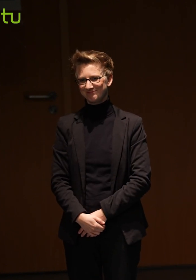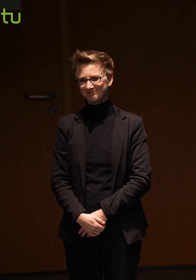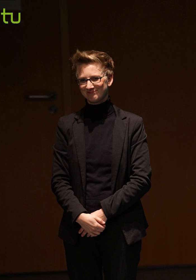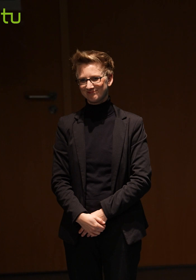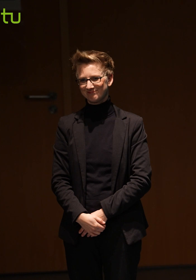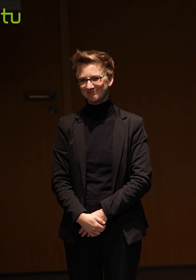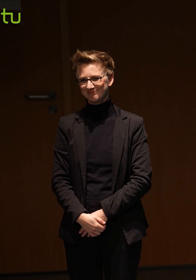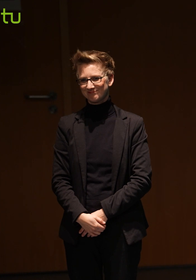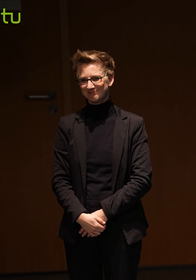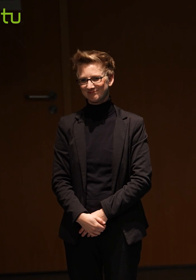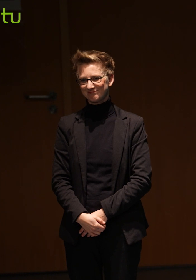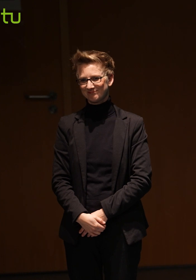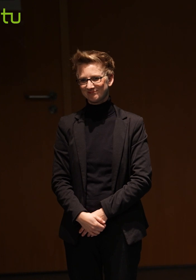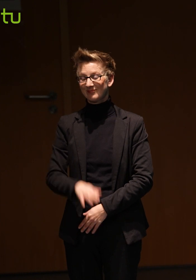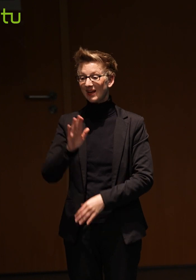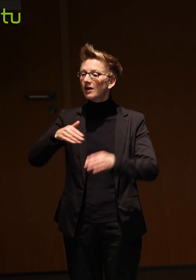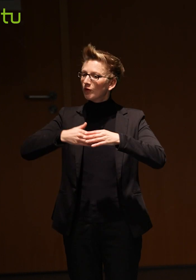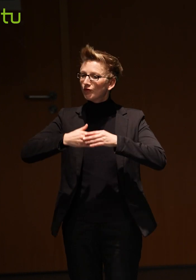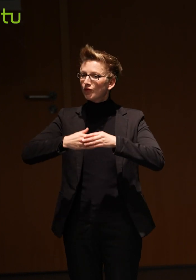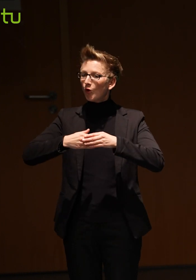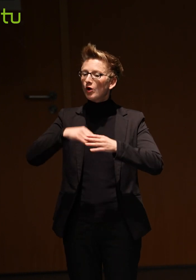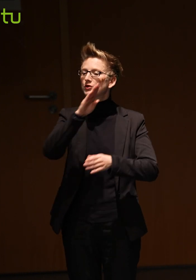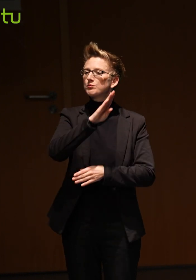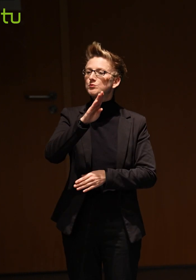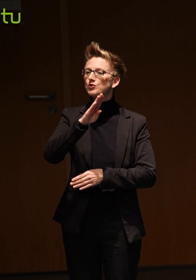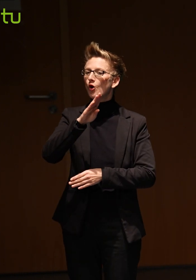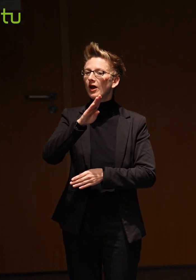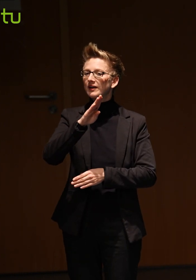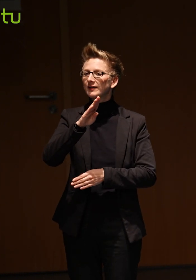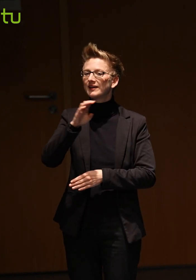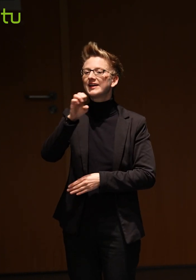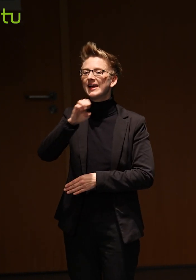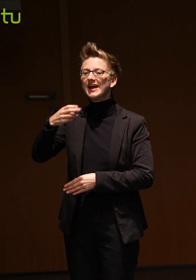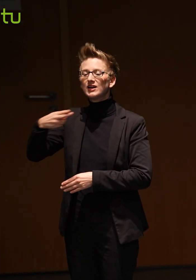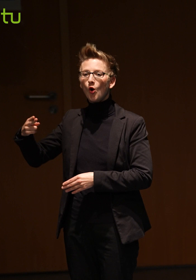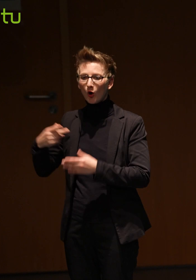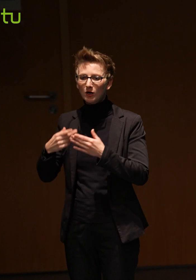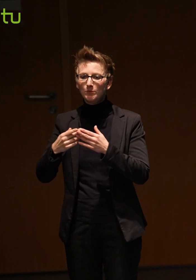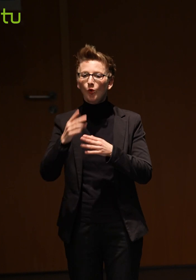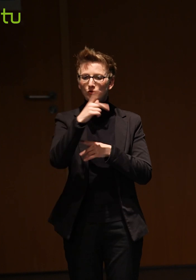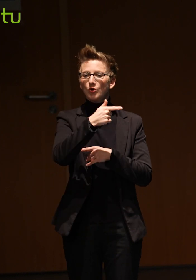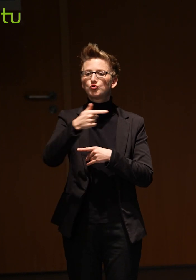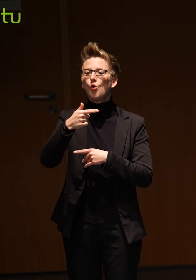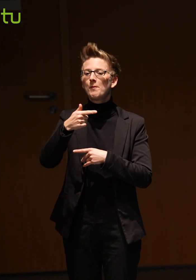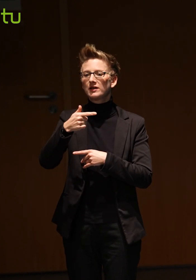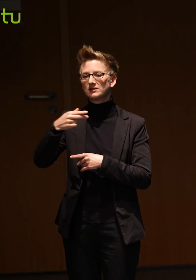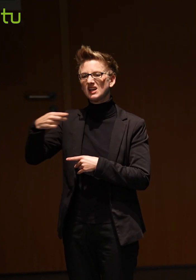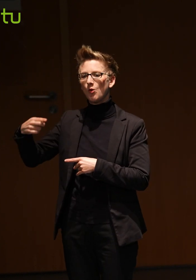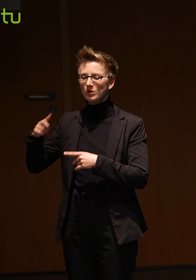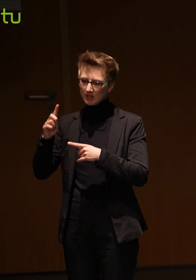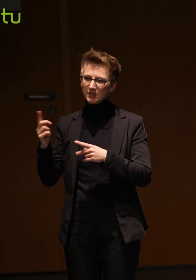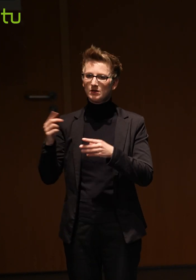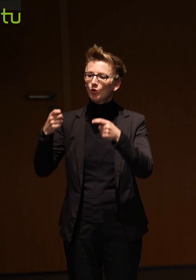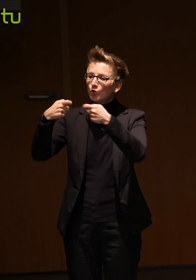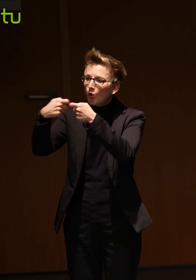Über seinen Freund Björn Engholm und den Lübecker Galeristen Frank Thomas Gaulin wurde ein Kontakt hergestellt und nur